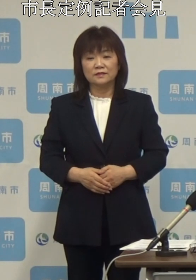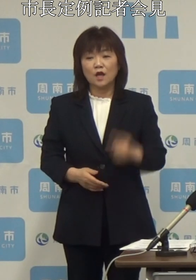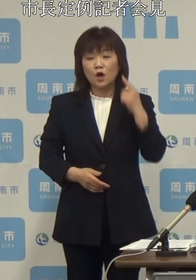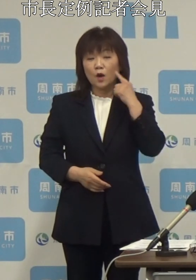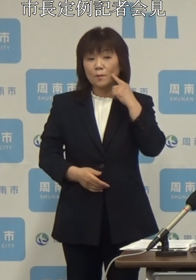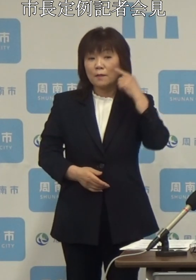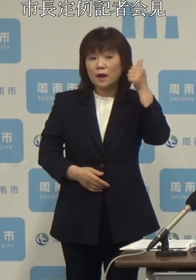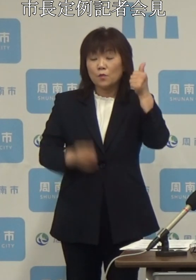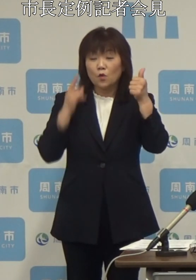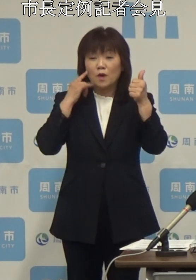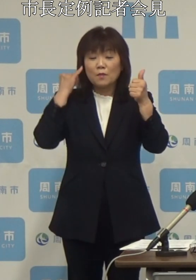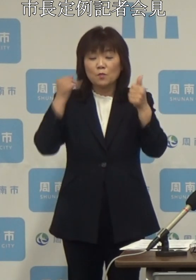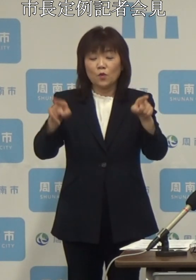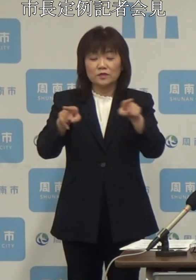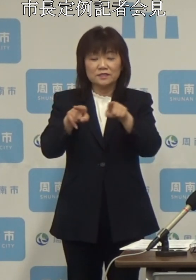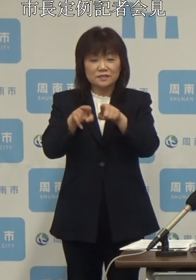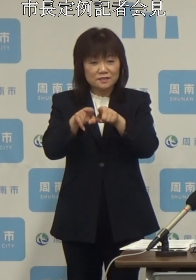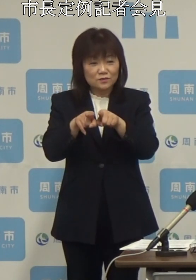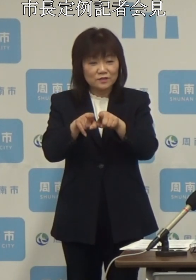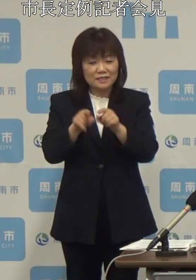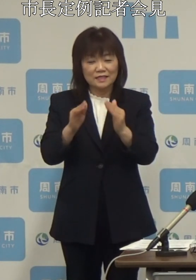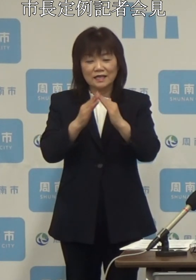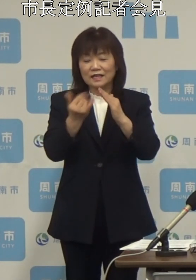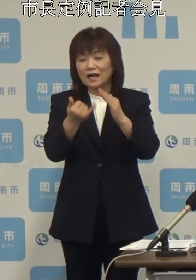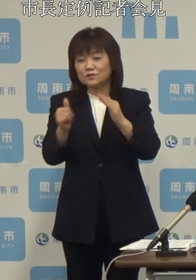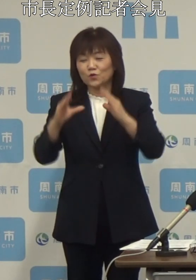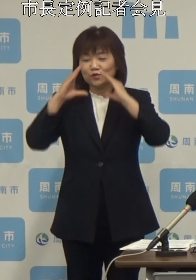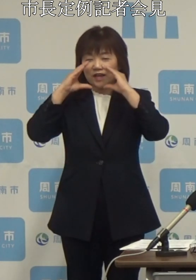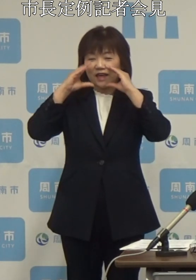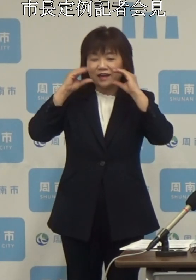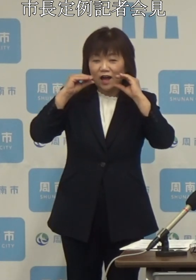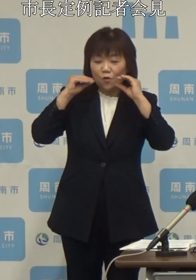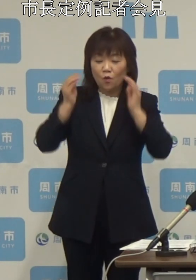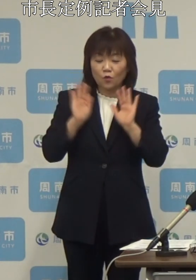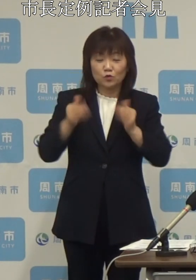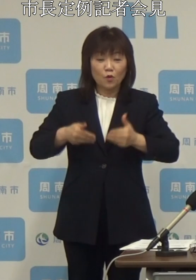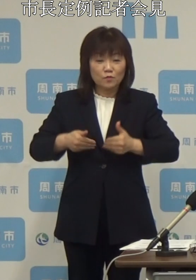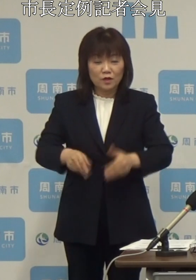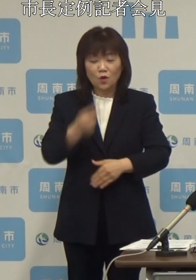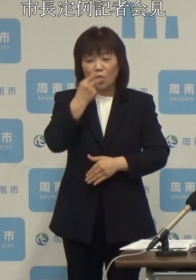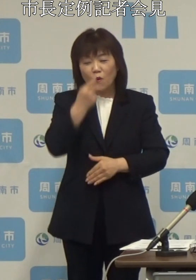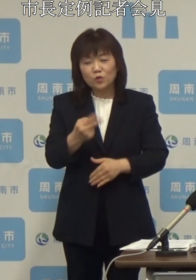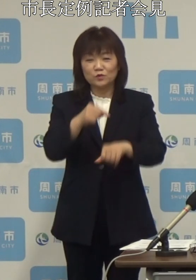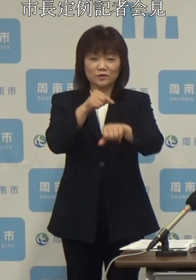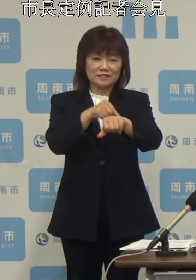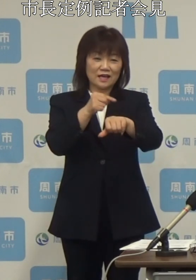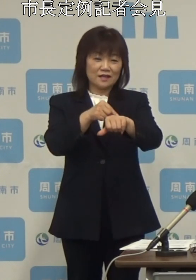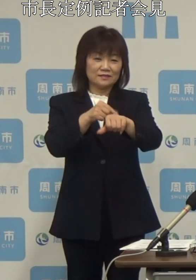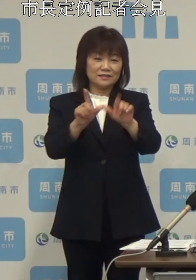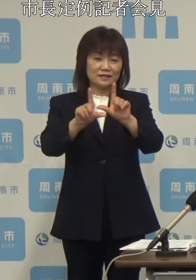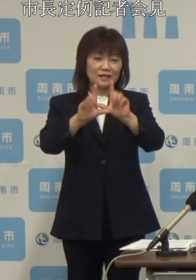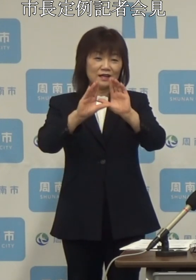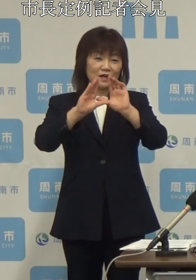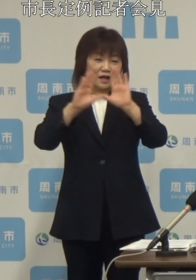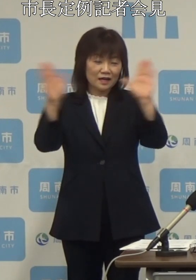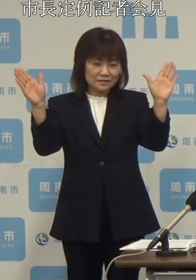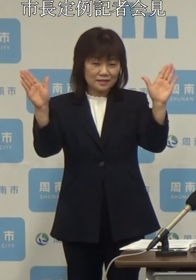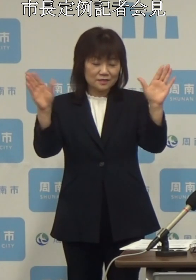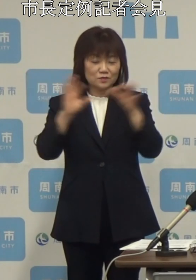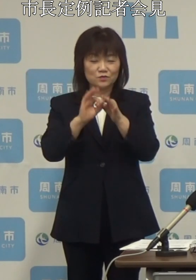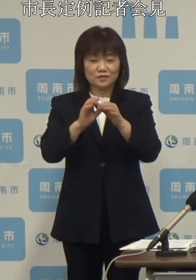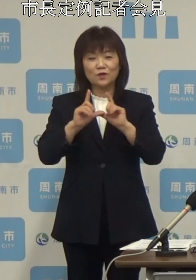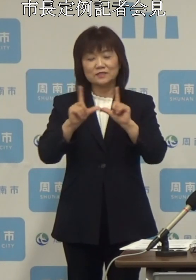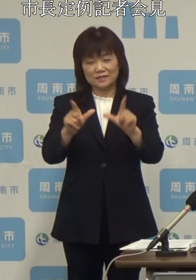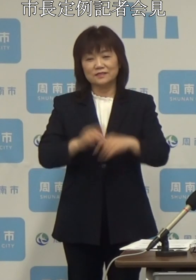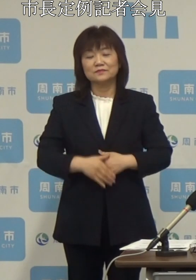パパもママも一緒に家族で笑顔、産後のホットタイムの開催についてお知らせいた